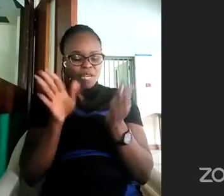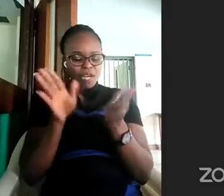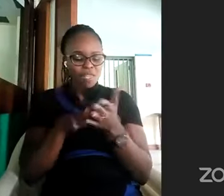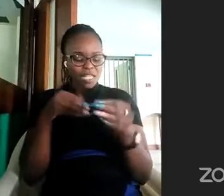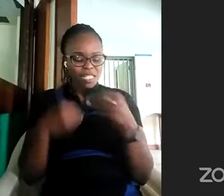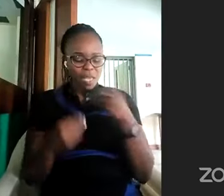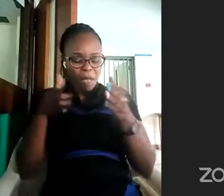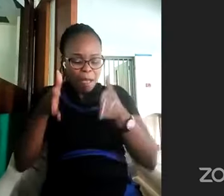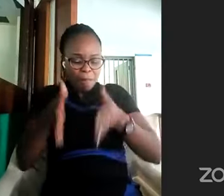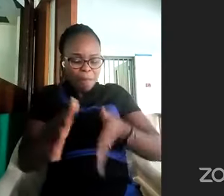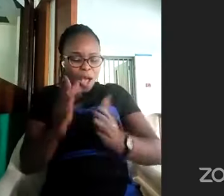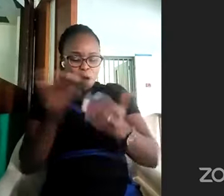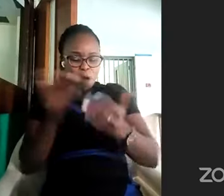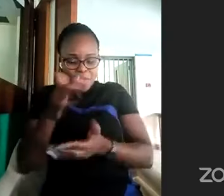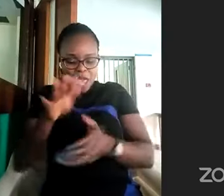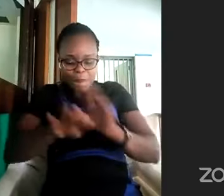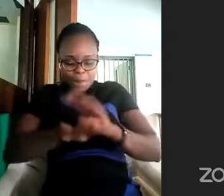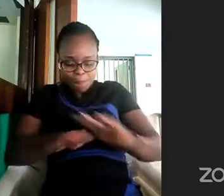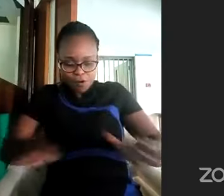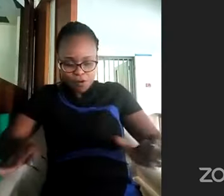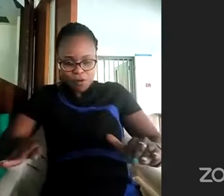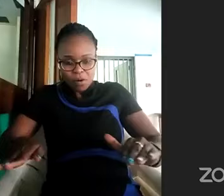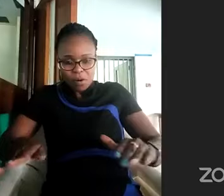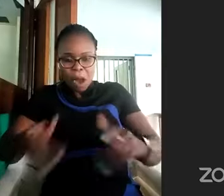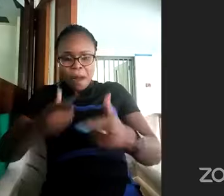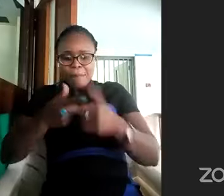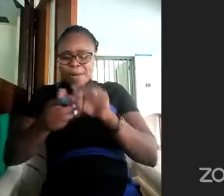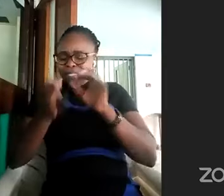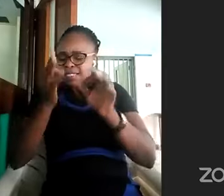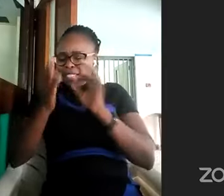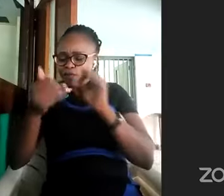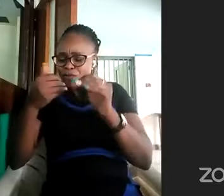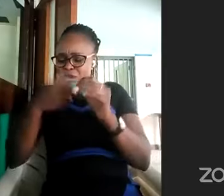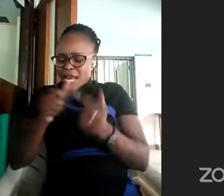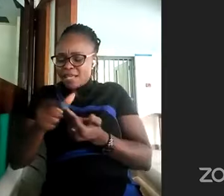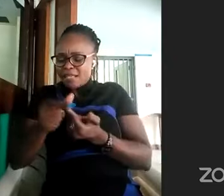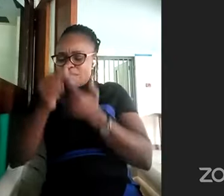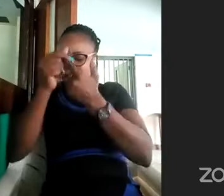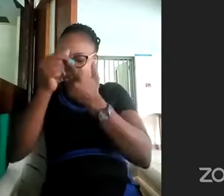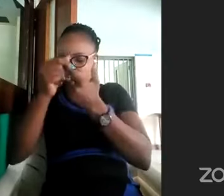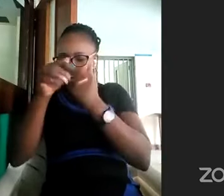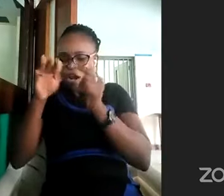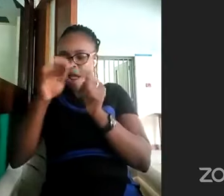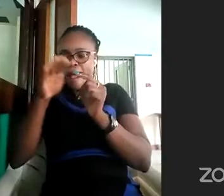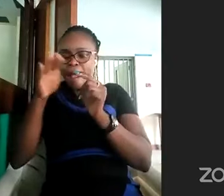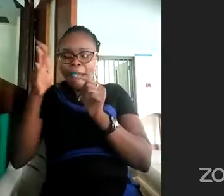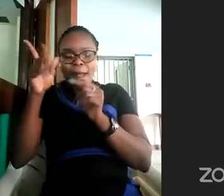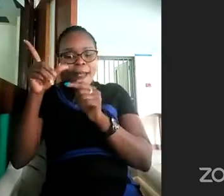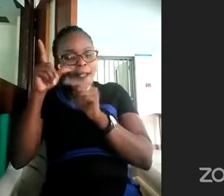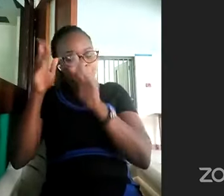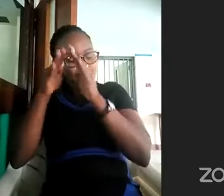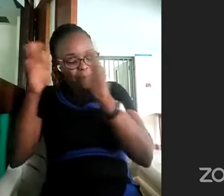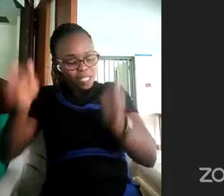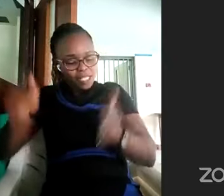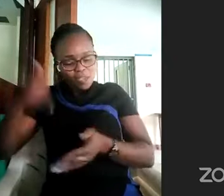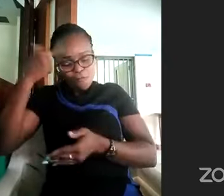kuna vitanda vya special vya wanawake walemavu ambao wanaweza kununuliwa